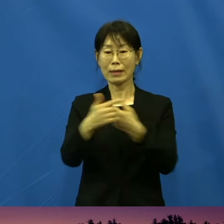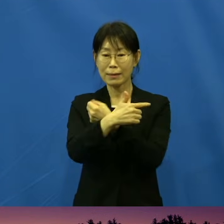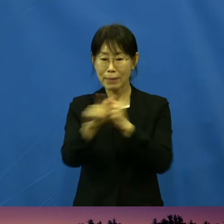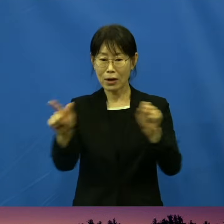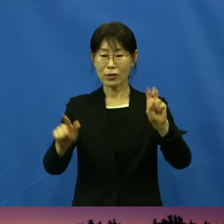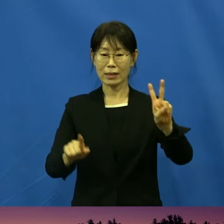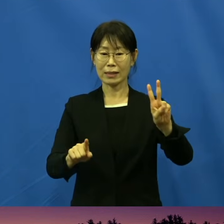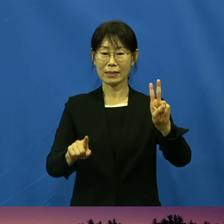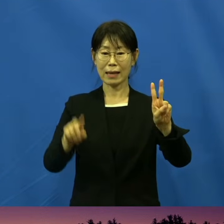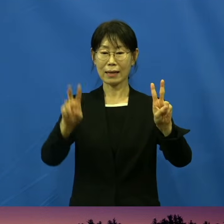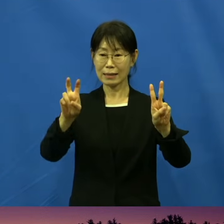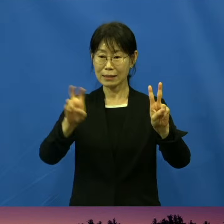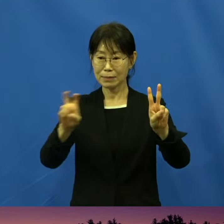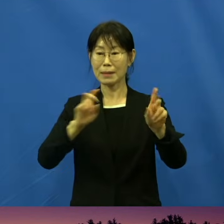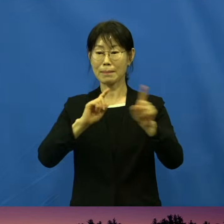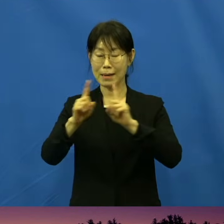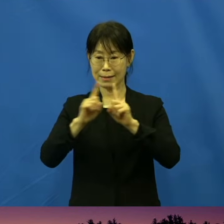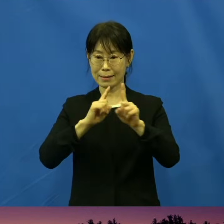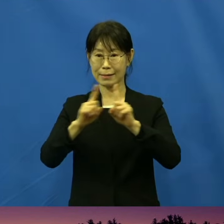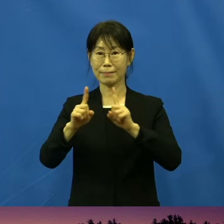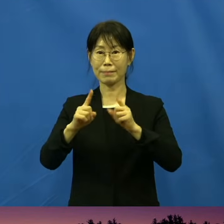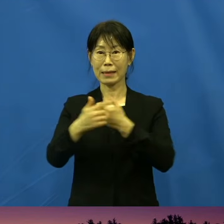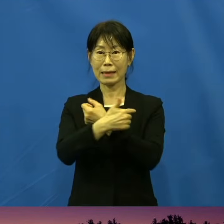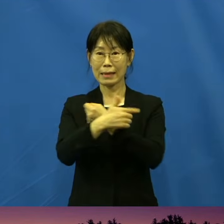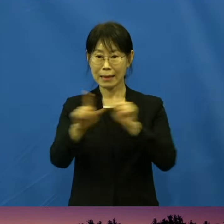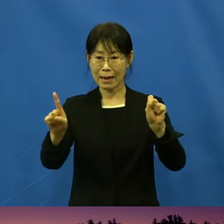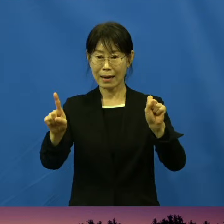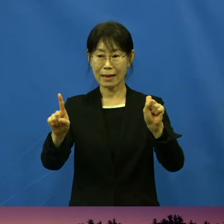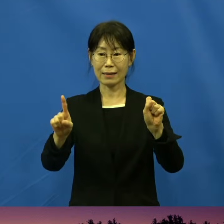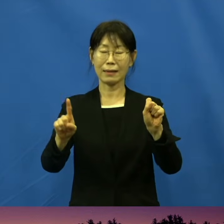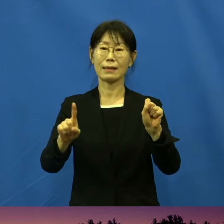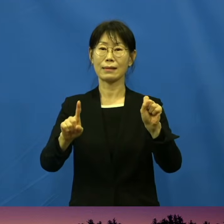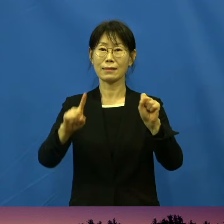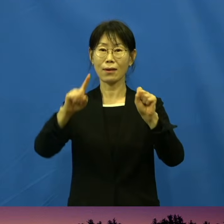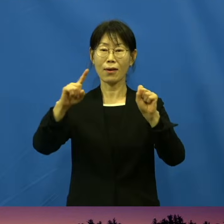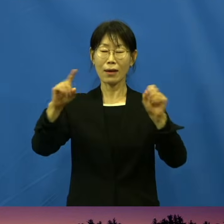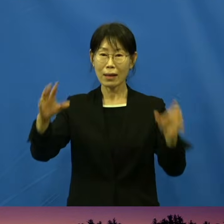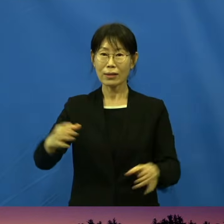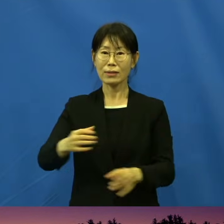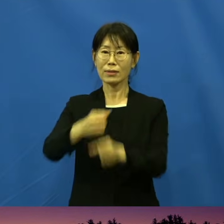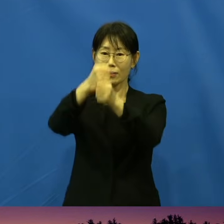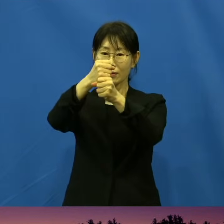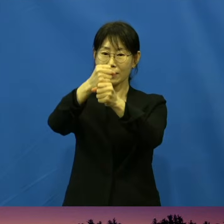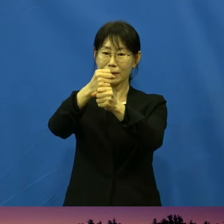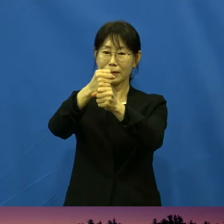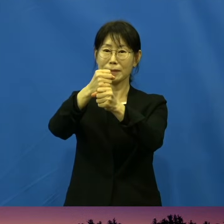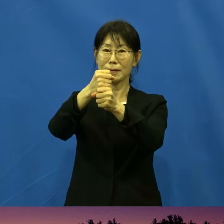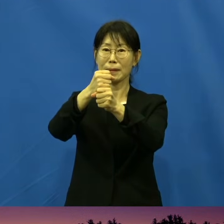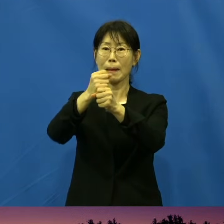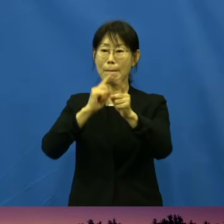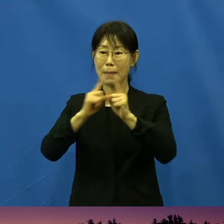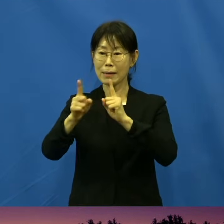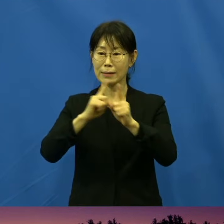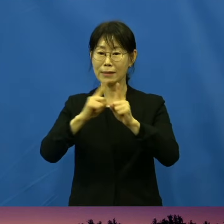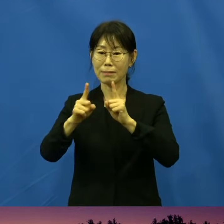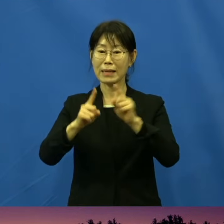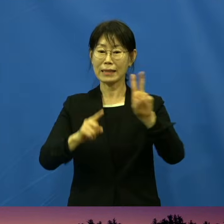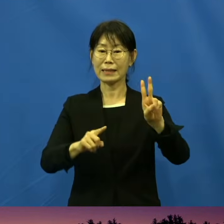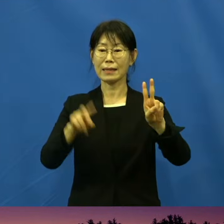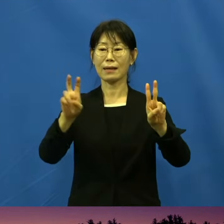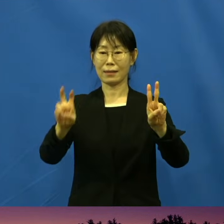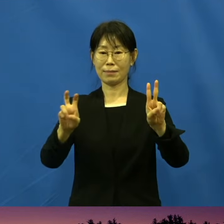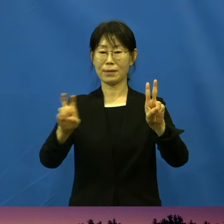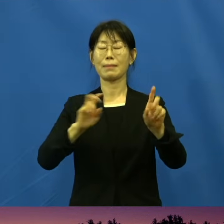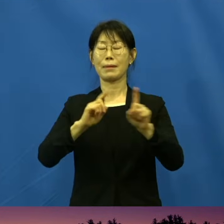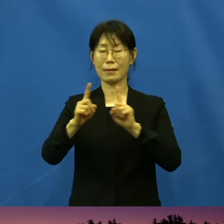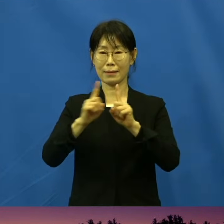2장 20절의 말씀입니다. 이 갈라디아서 전체의 말씀을 잘 함축해주는 구절이 이